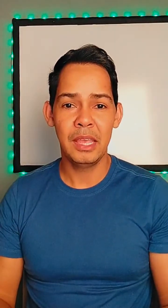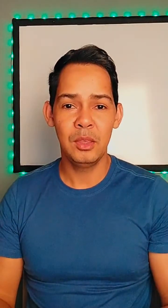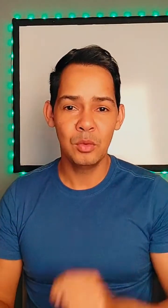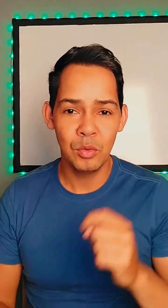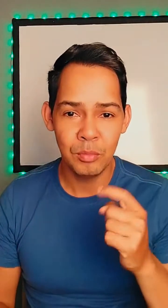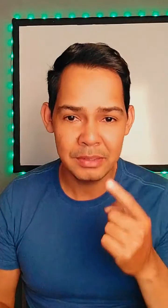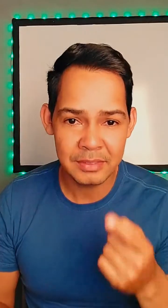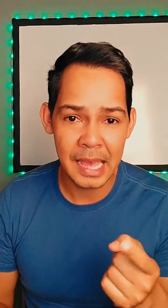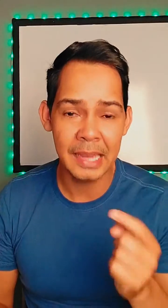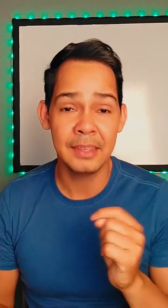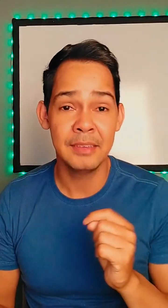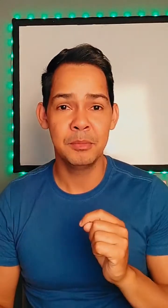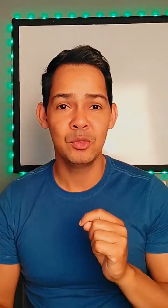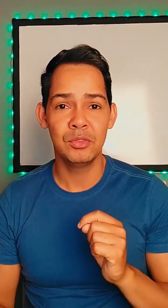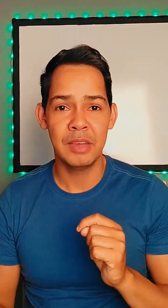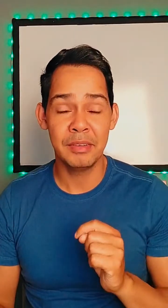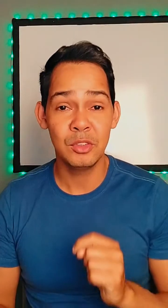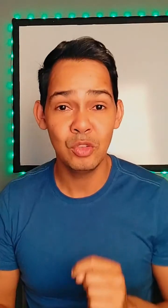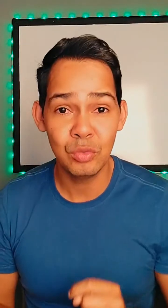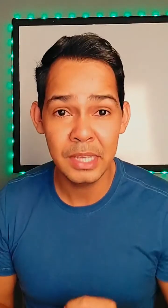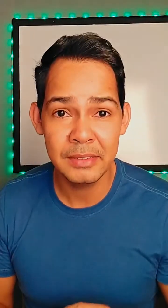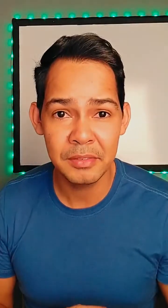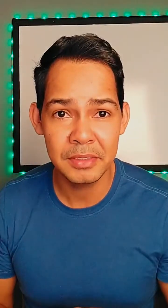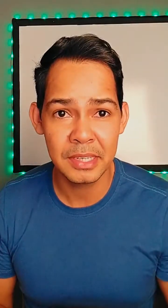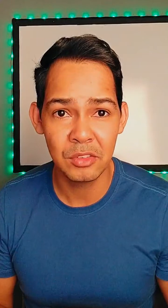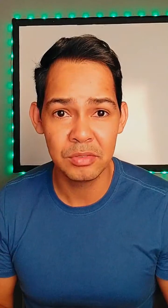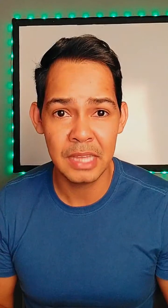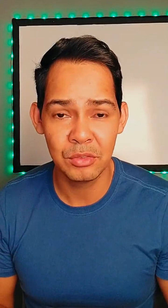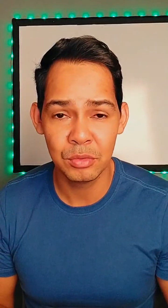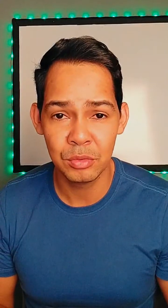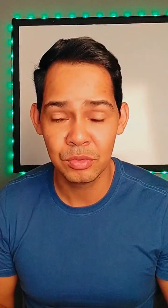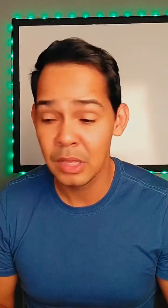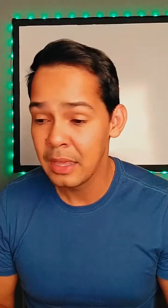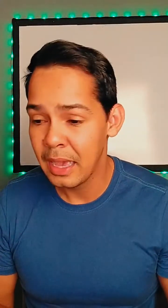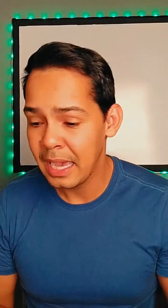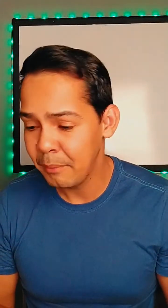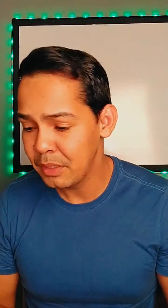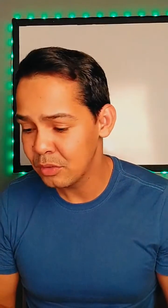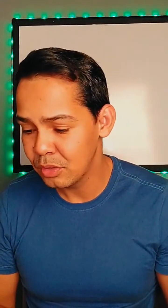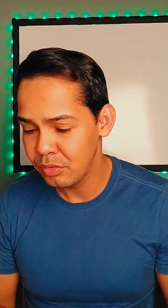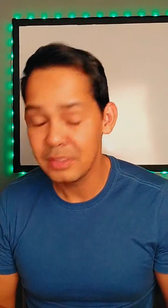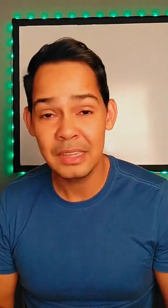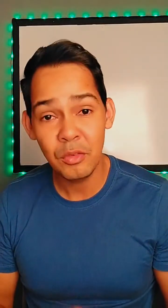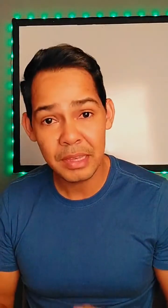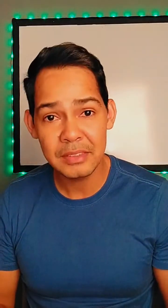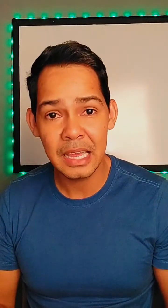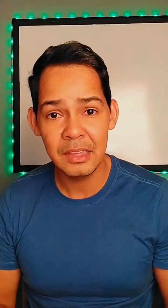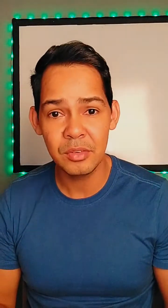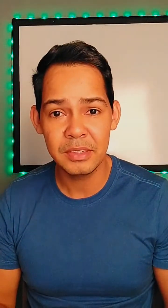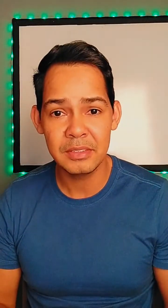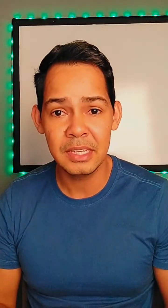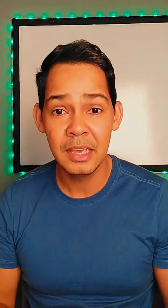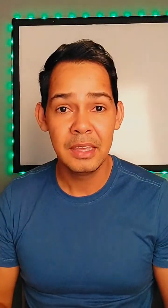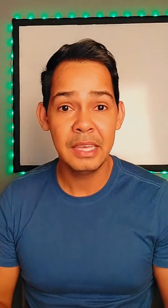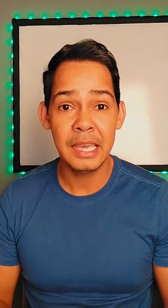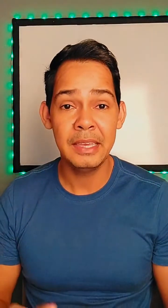tenho uma Sara que vai me motivar. Fala assim, Júnior, e aí, você fez aquela atividade do curso? Menino, não fiz. Então faz lá, eu vou fazer. E aí,